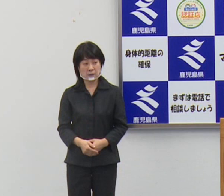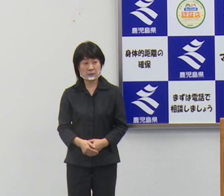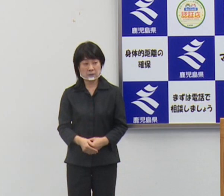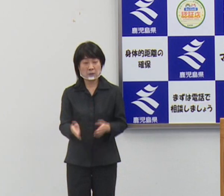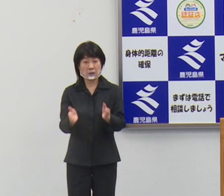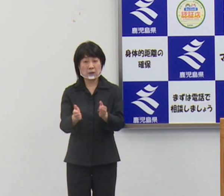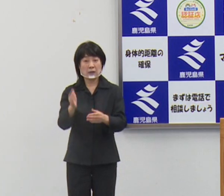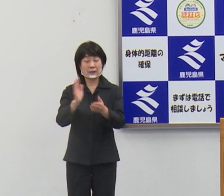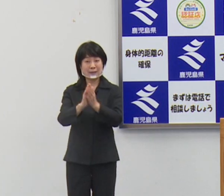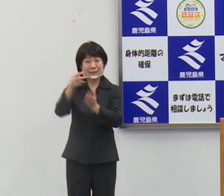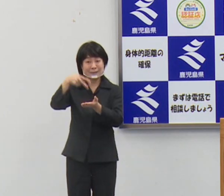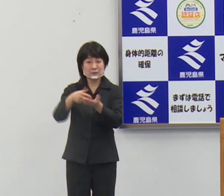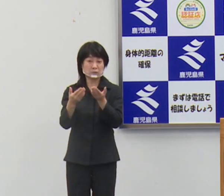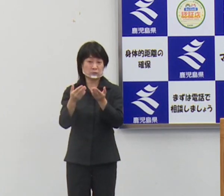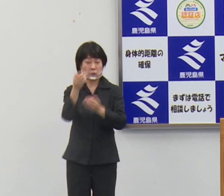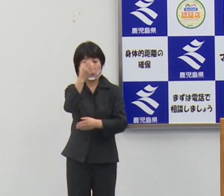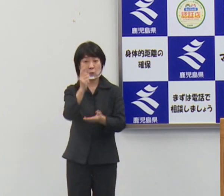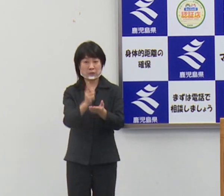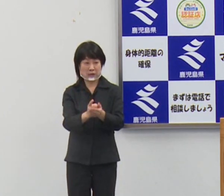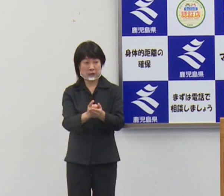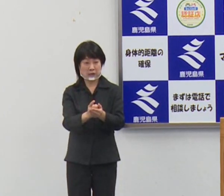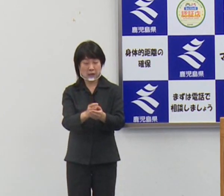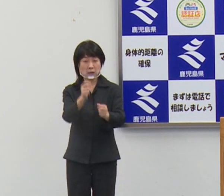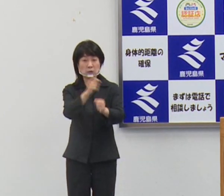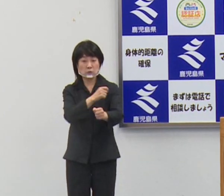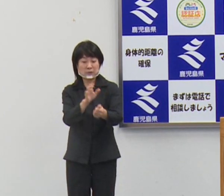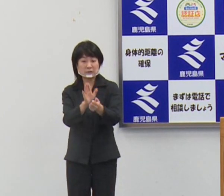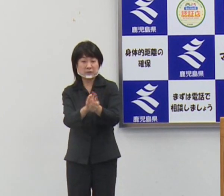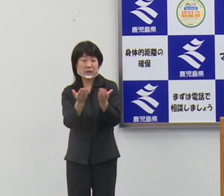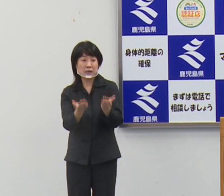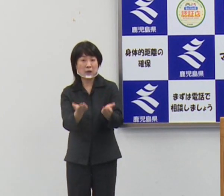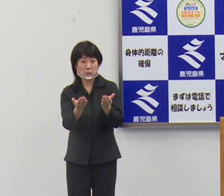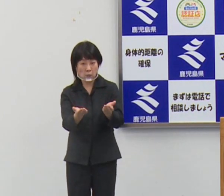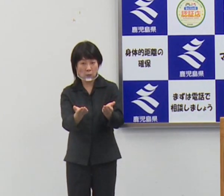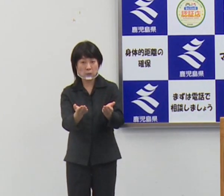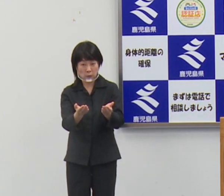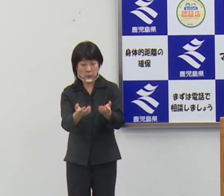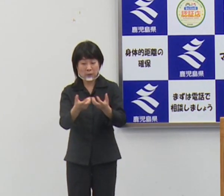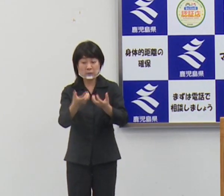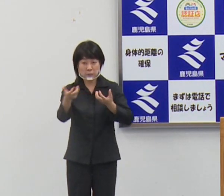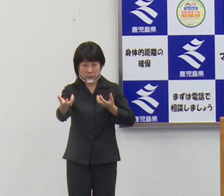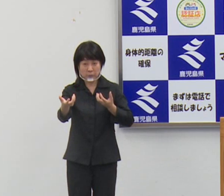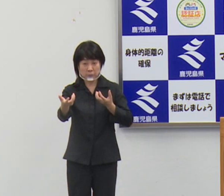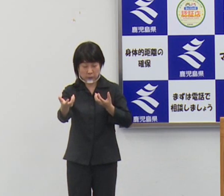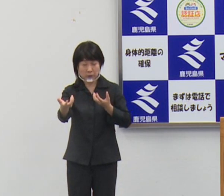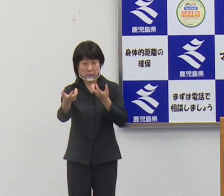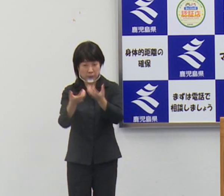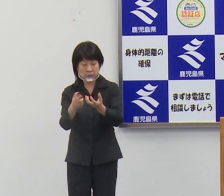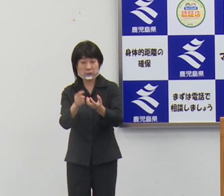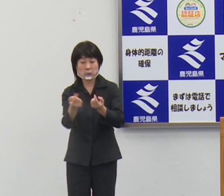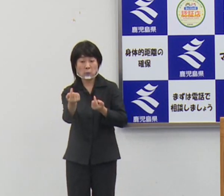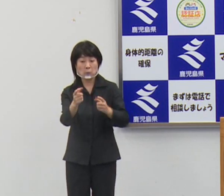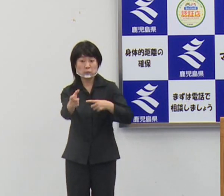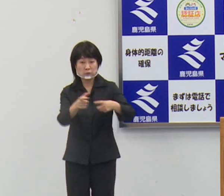ります。 特別支援学校でそういった時差登校や分散登校されているところありますでしょう